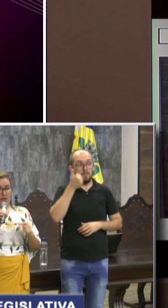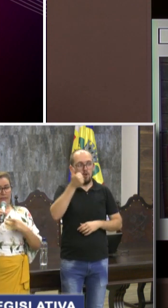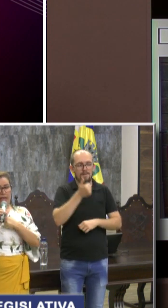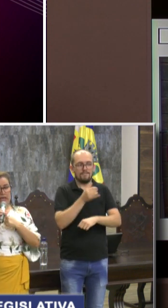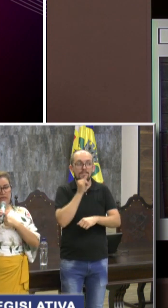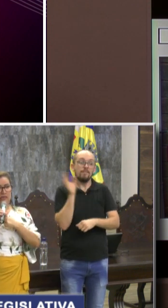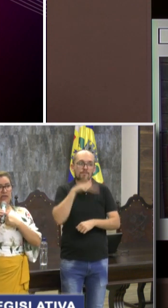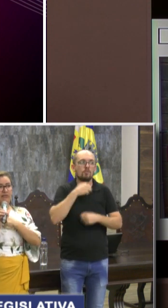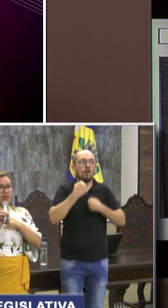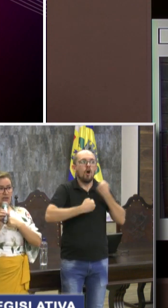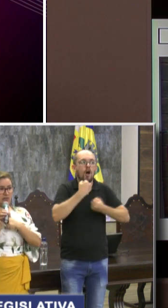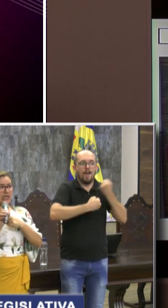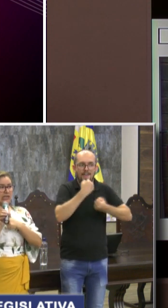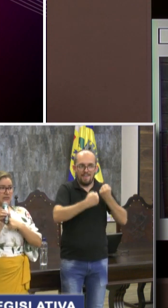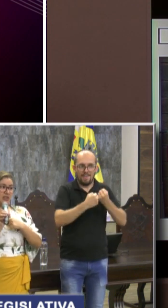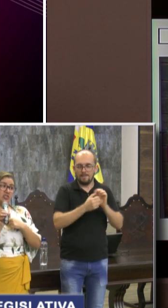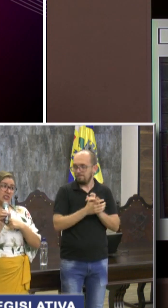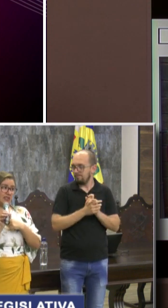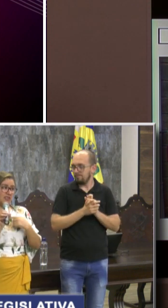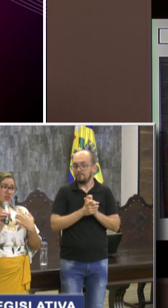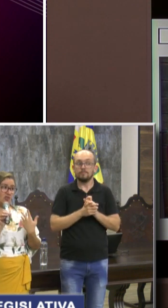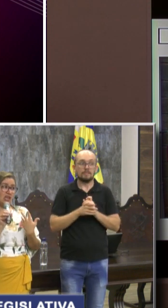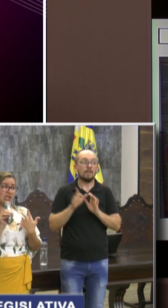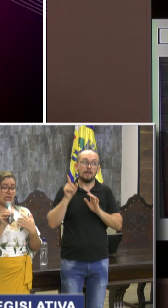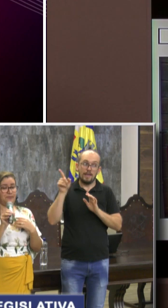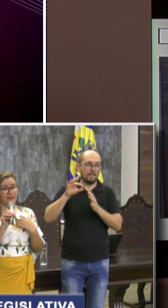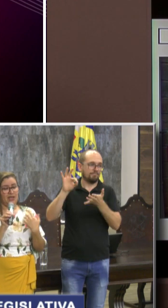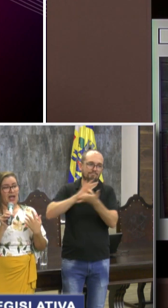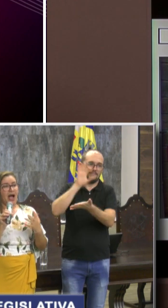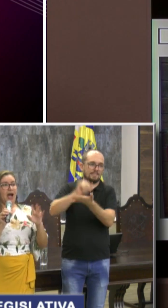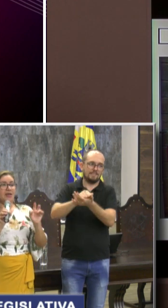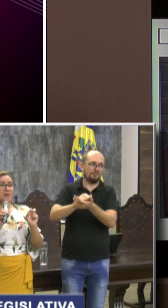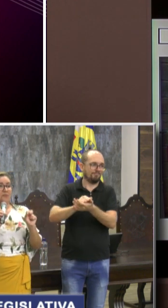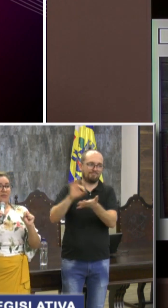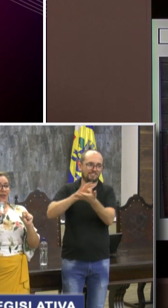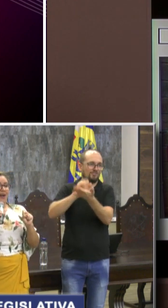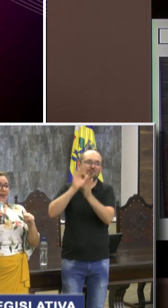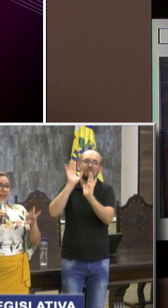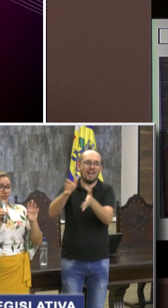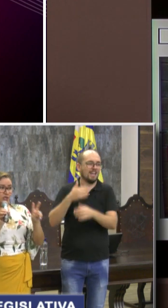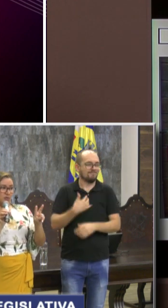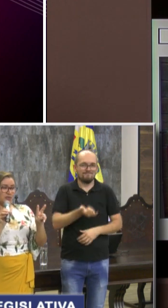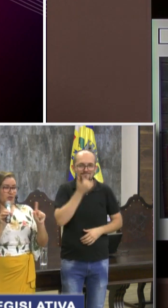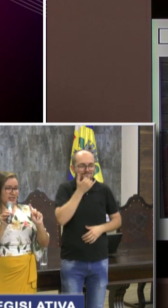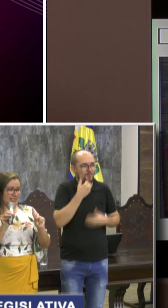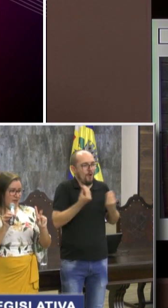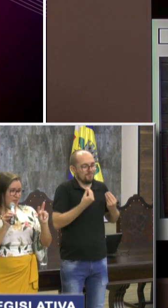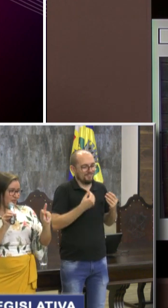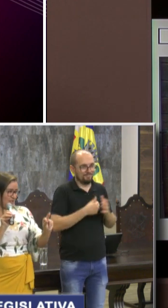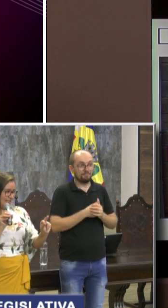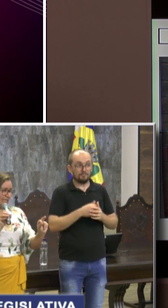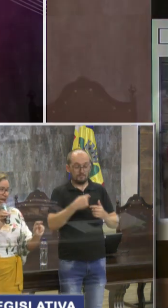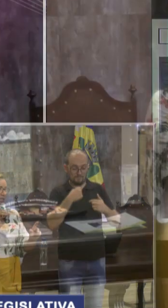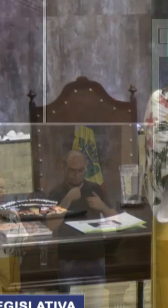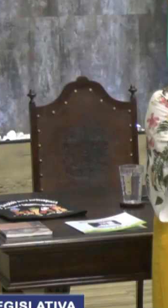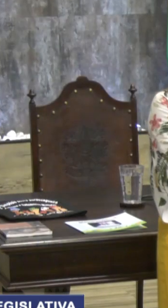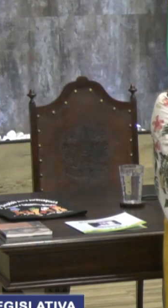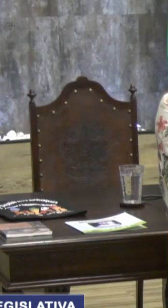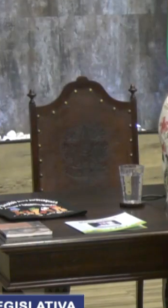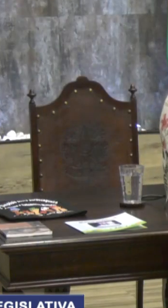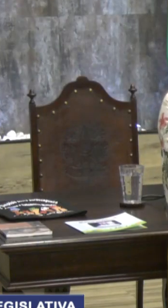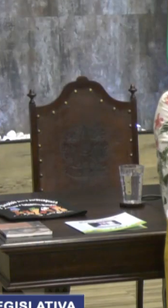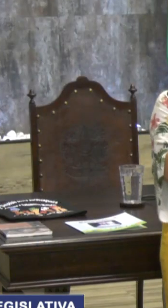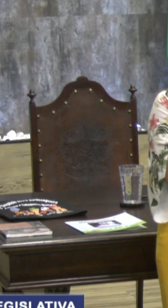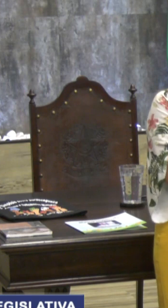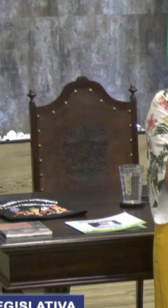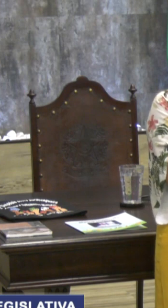correr? Elas inscreveram ele. A gente teve que correr, né? Aí, as duas professoras, eu, a professora da sala, a gente fazia